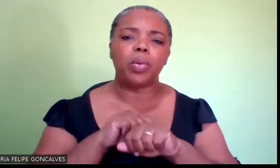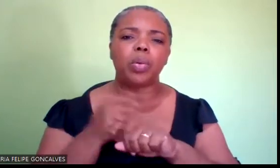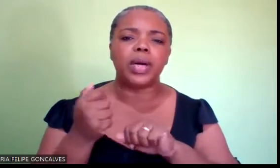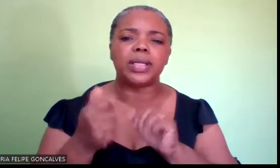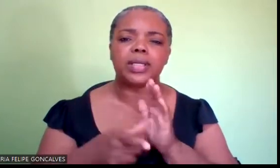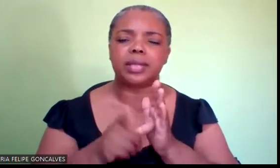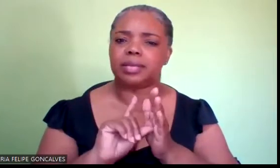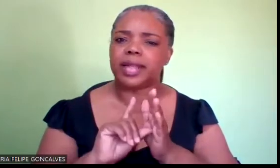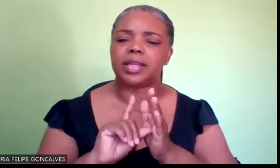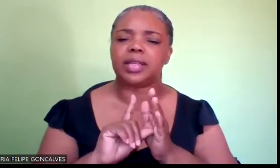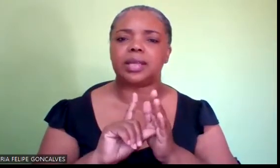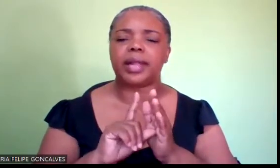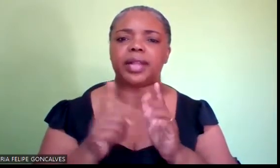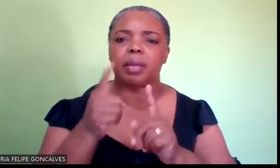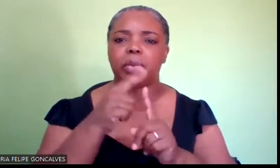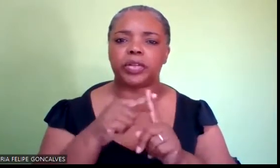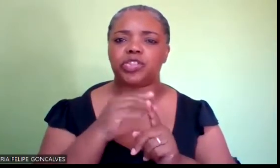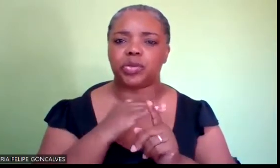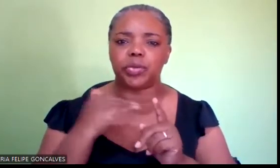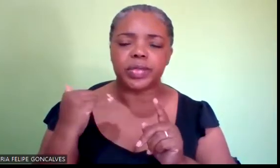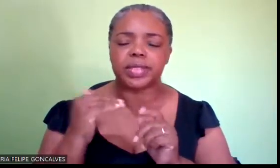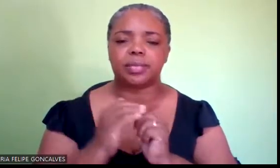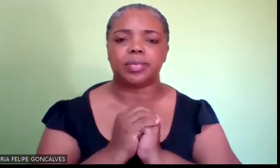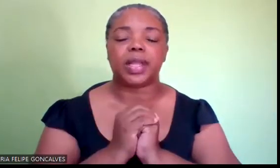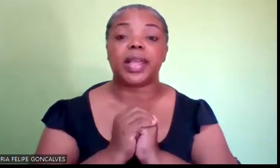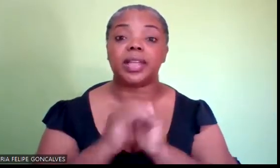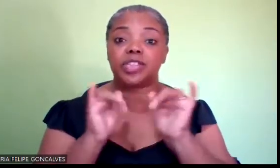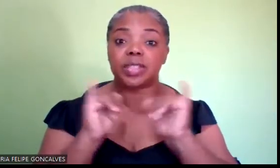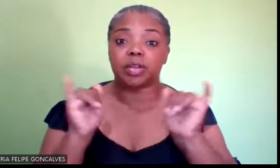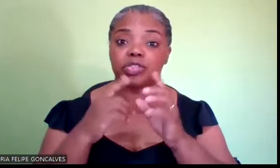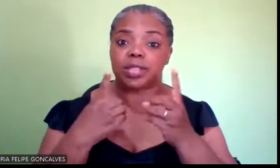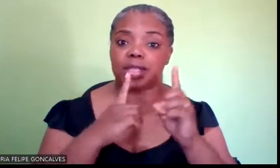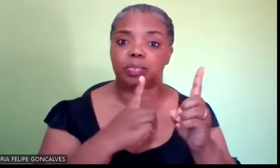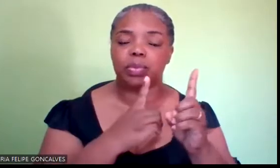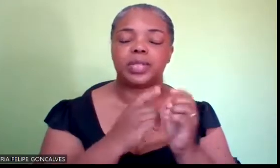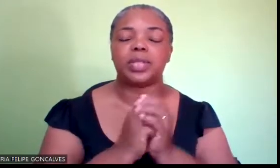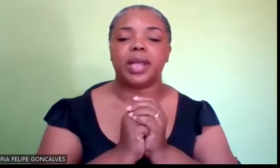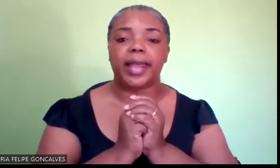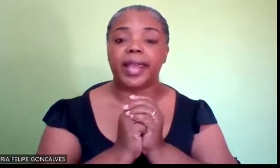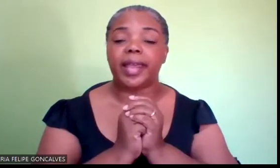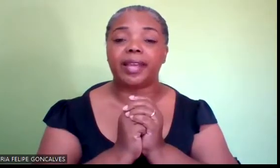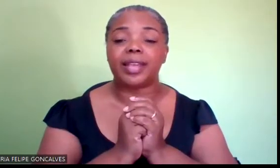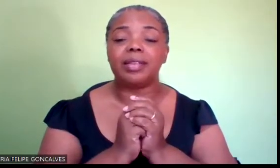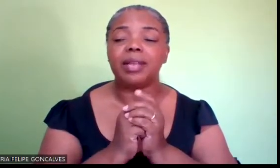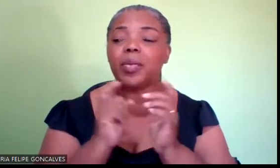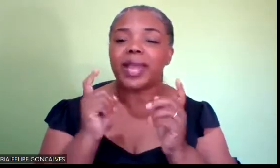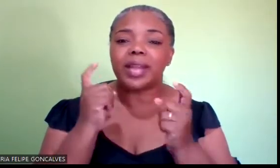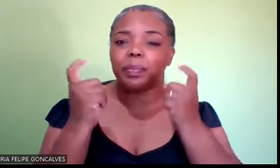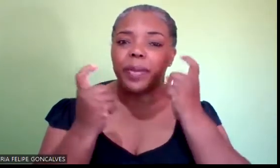pouco antes dele ter a morte de cruz, né, ele disse aos discípulos que não era para